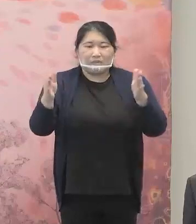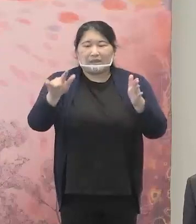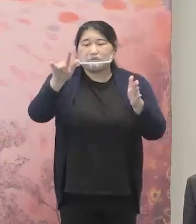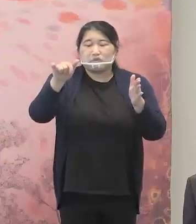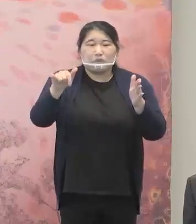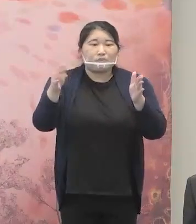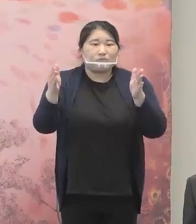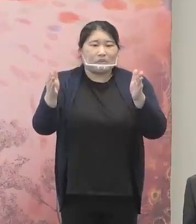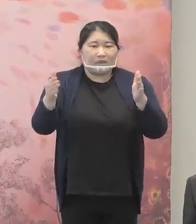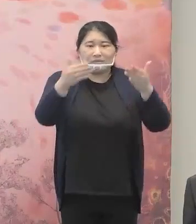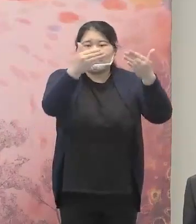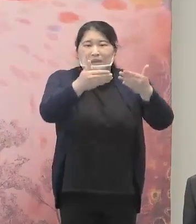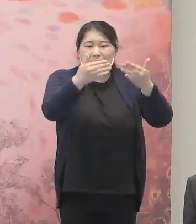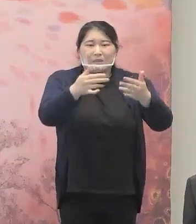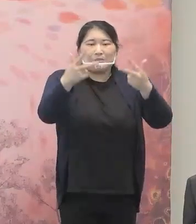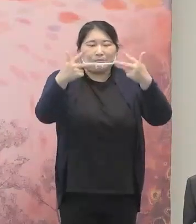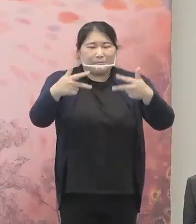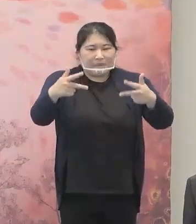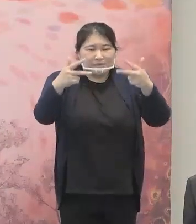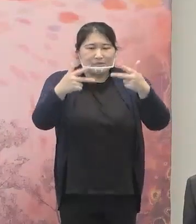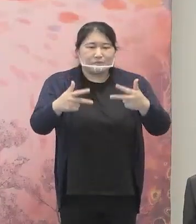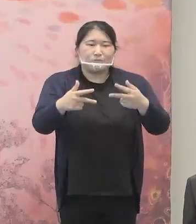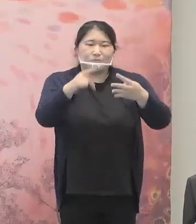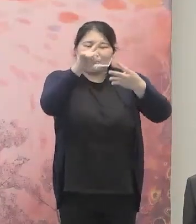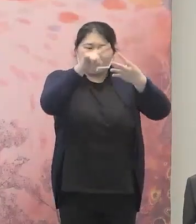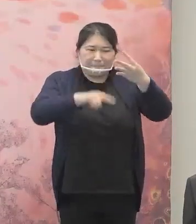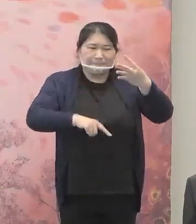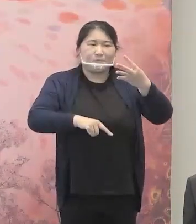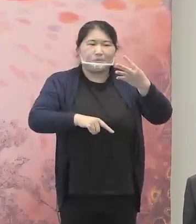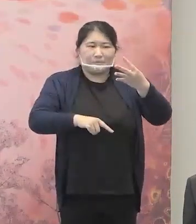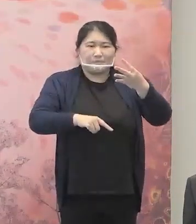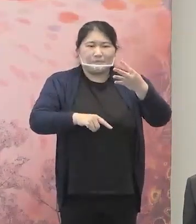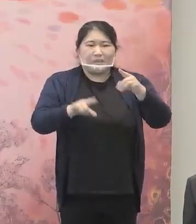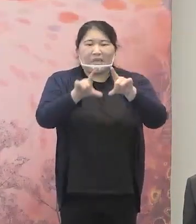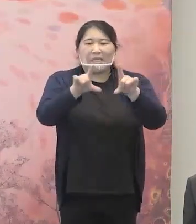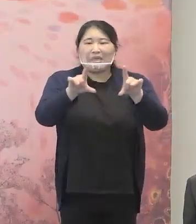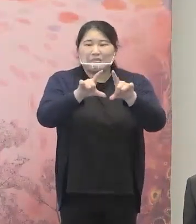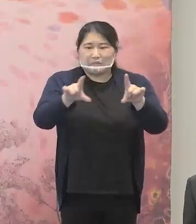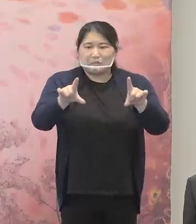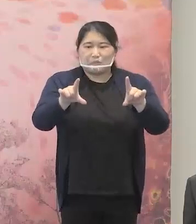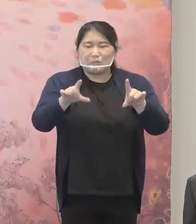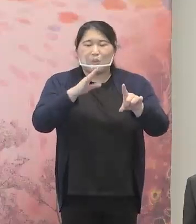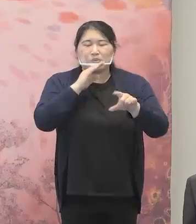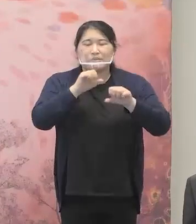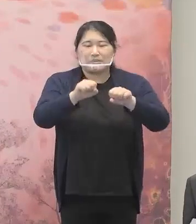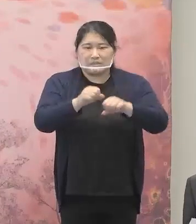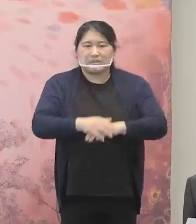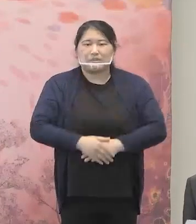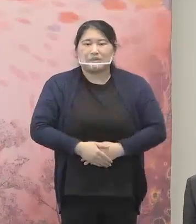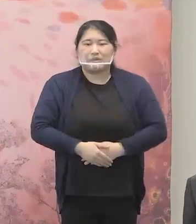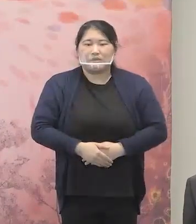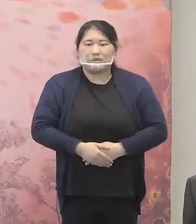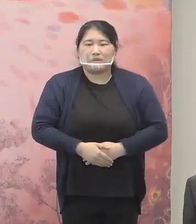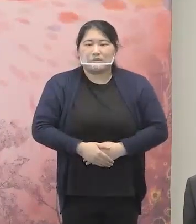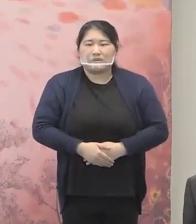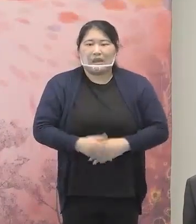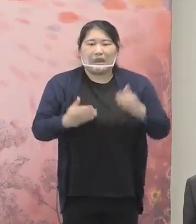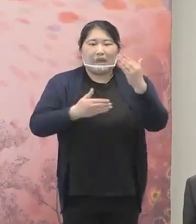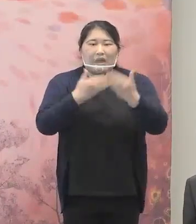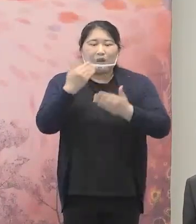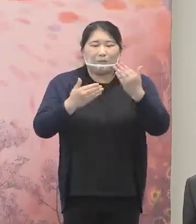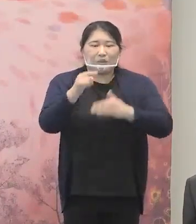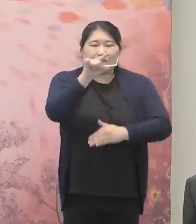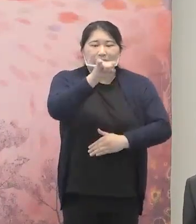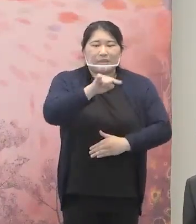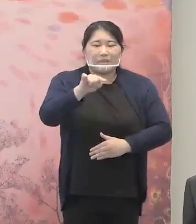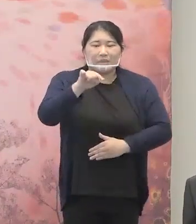間ですが、毎週の平日ずっと続けるいわゆる帯番組のスタイルで行います。放送局青森ケーブルテレビ